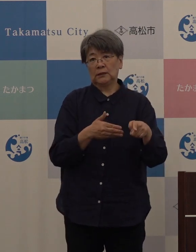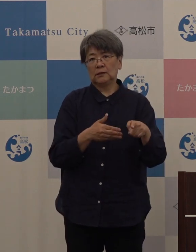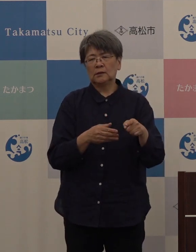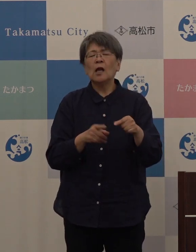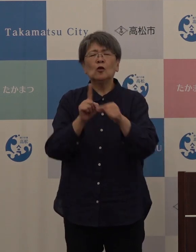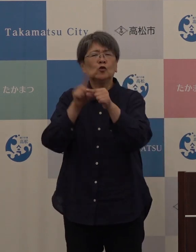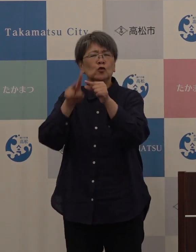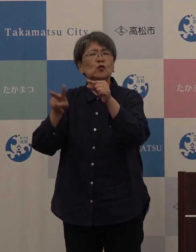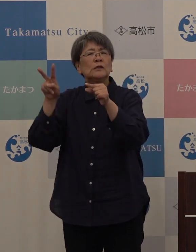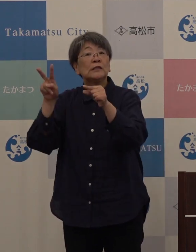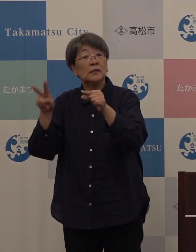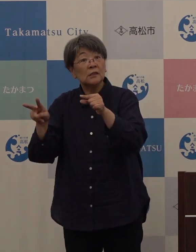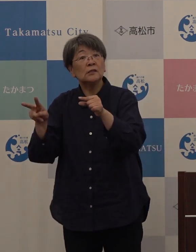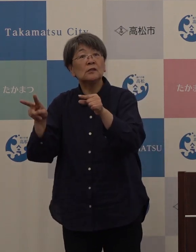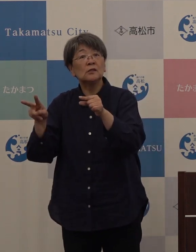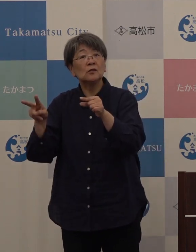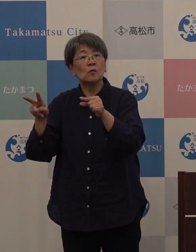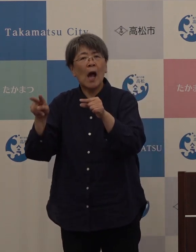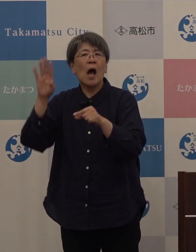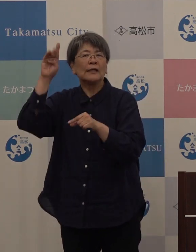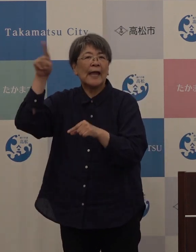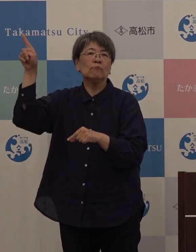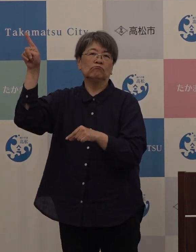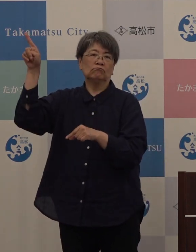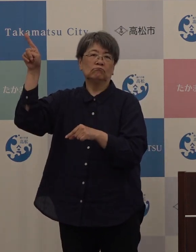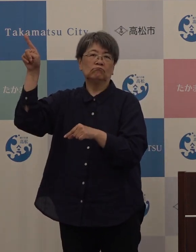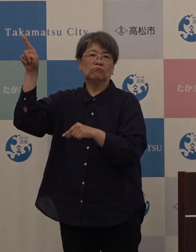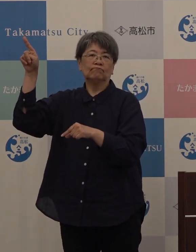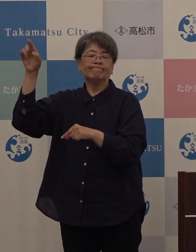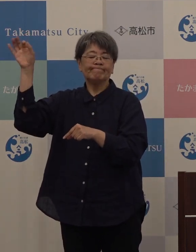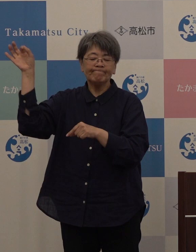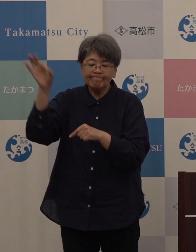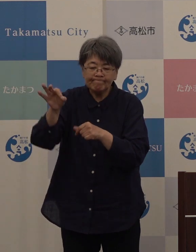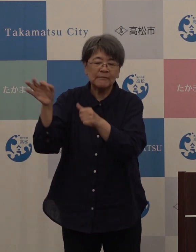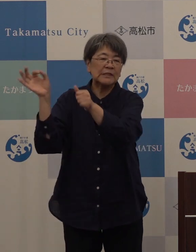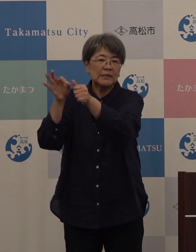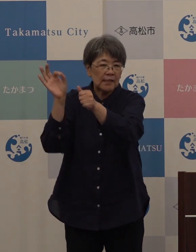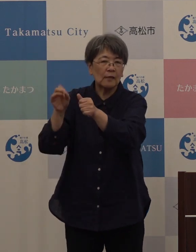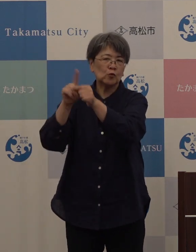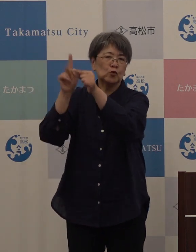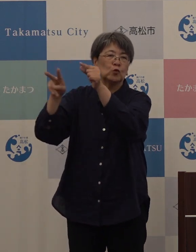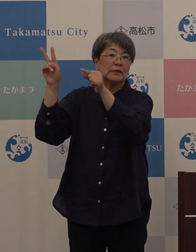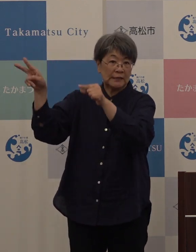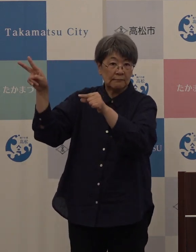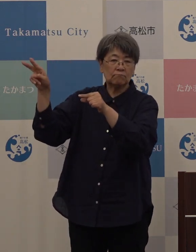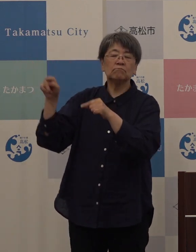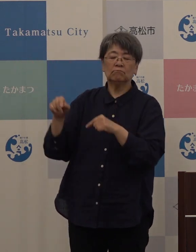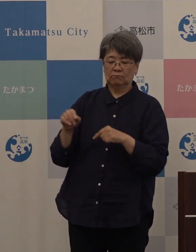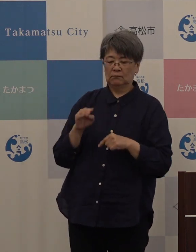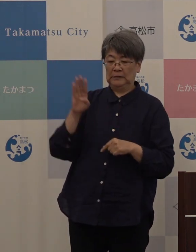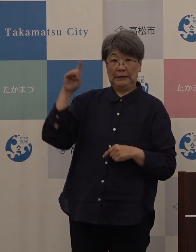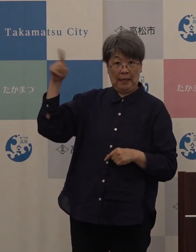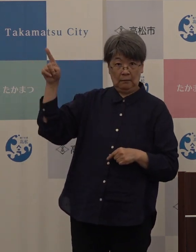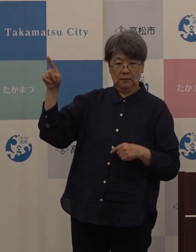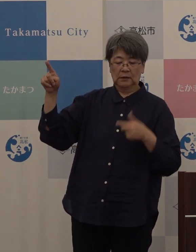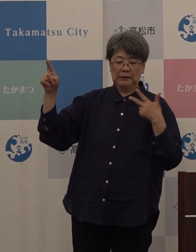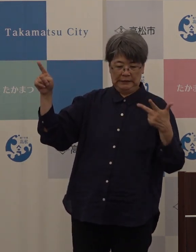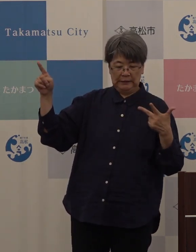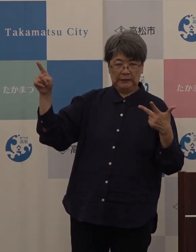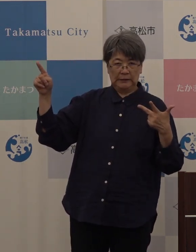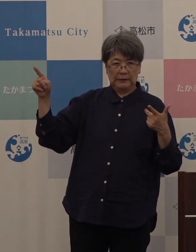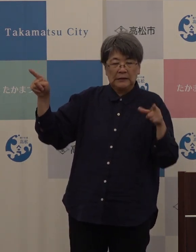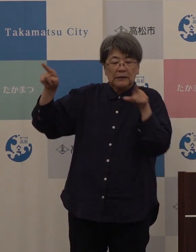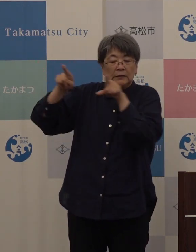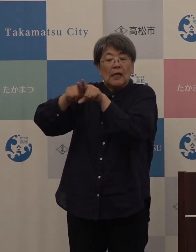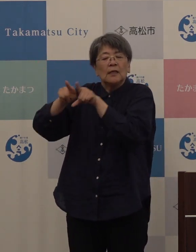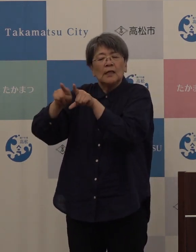心はやっぱり県あたりの、支援というのが中心になろうかと思っておりますが、まあ、県と連携をしながら、まあ、市としても必